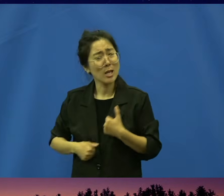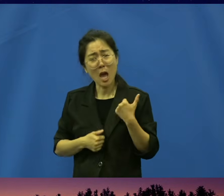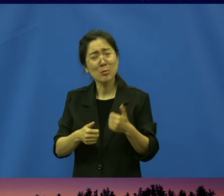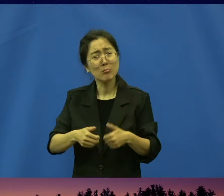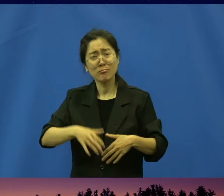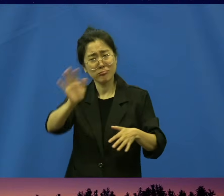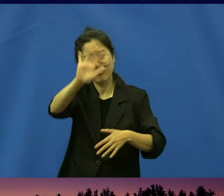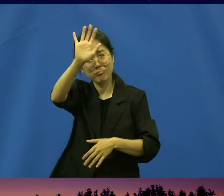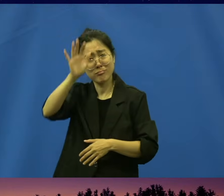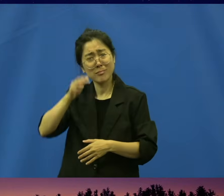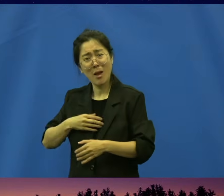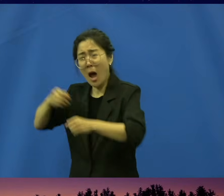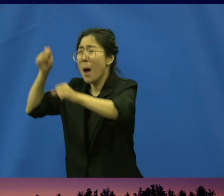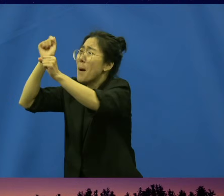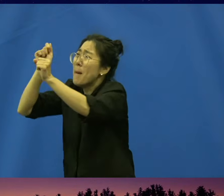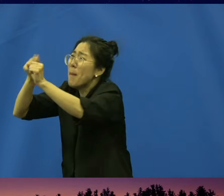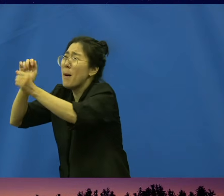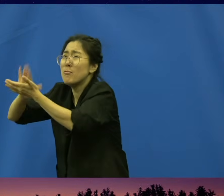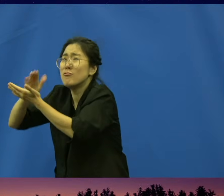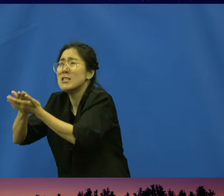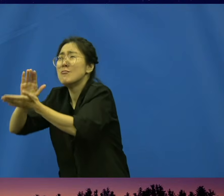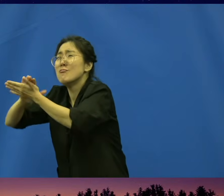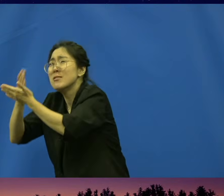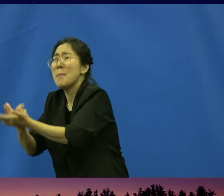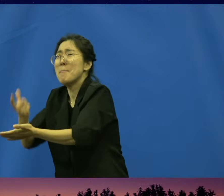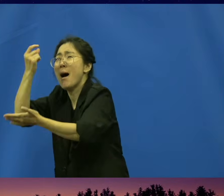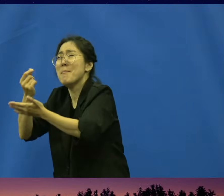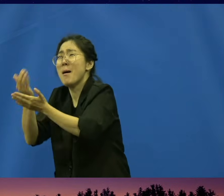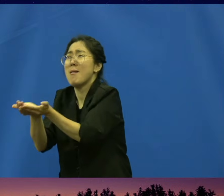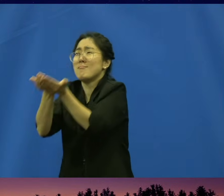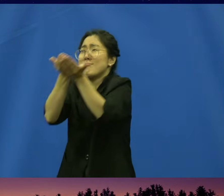잘 안 되는데 누구를 위해서 모이기 때문에 연합이 되는 거예요.